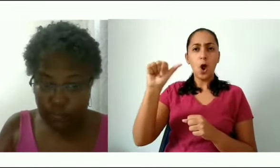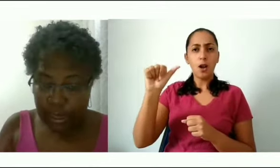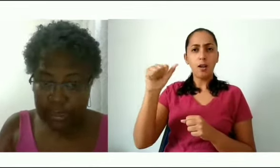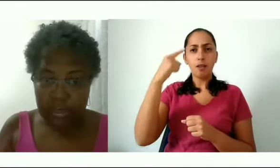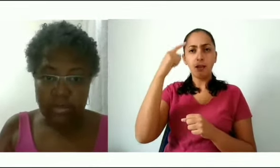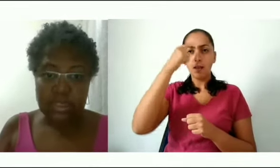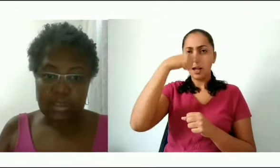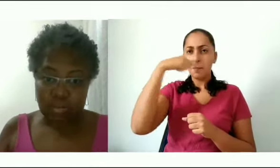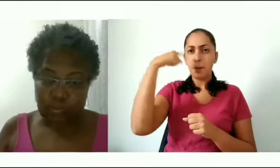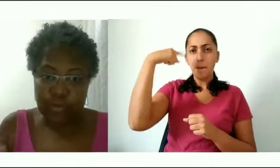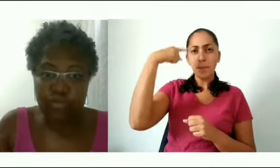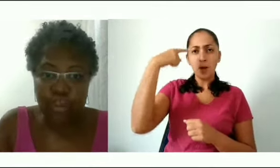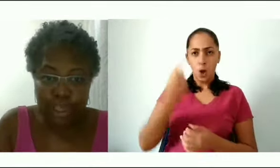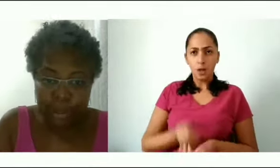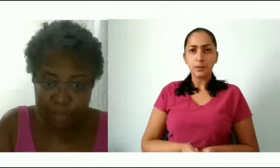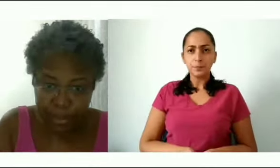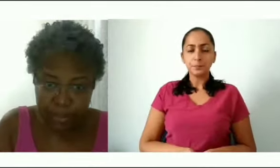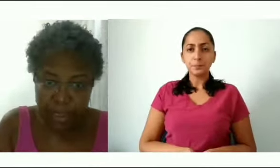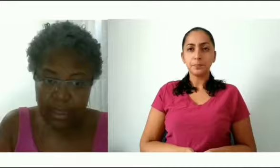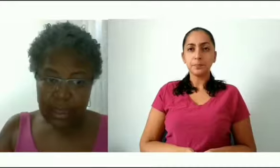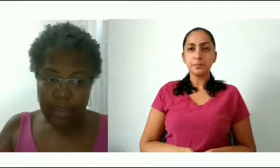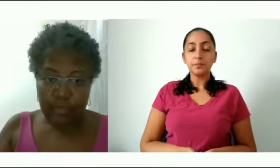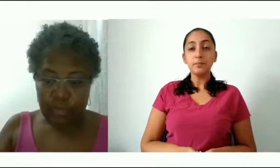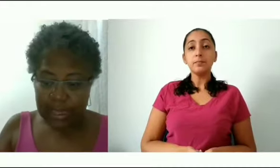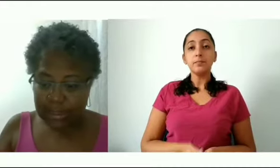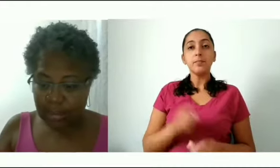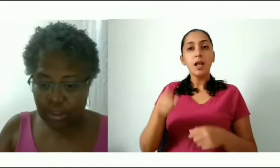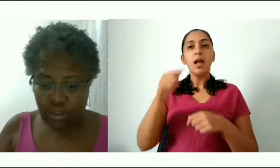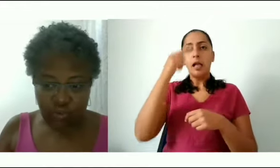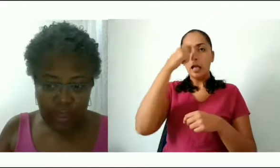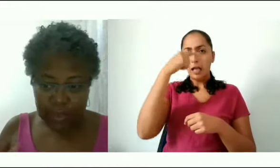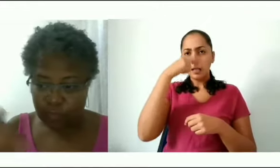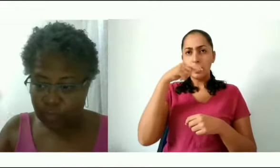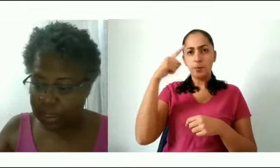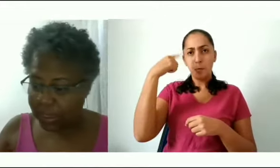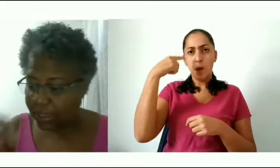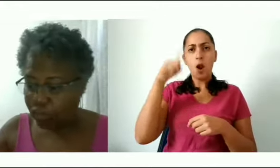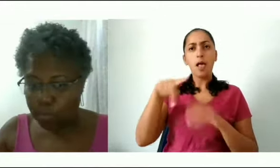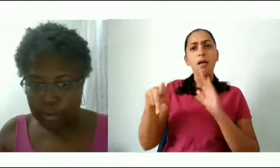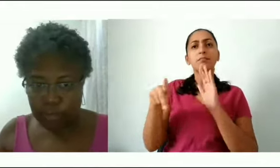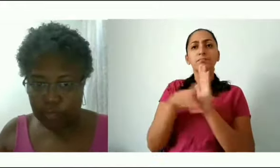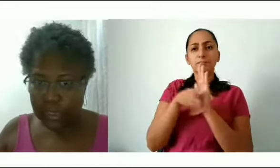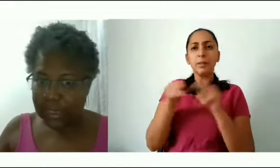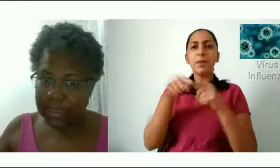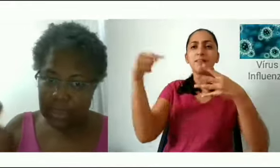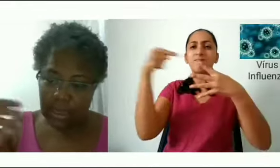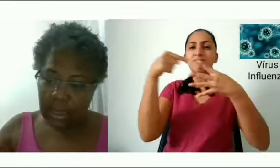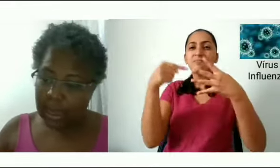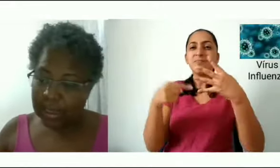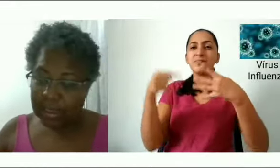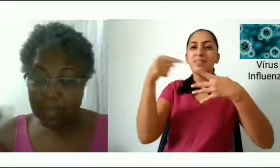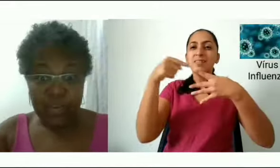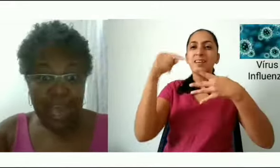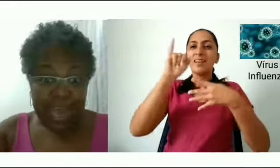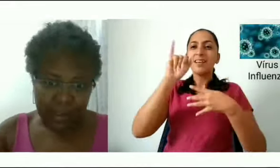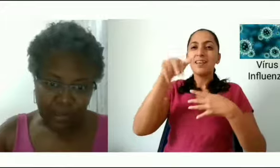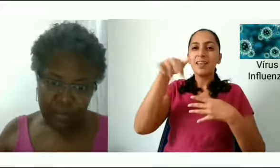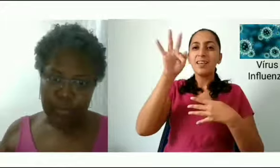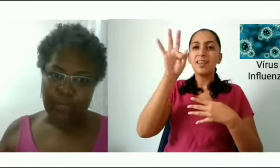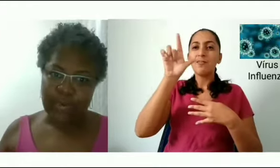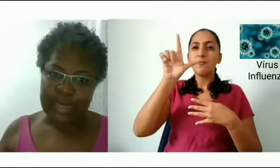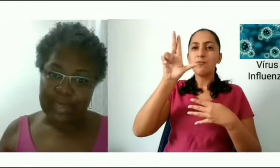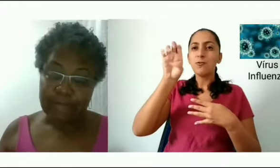vírus influenza, ou seja, um vírus de gripe, A influenza, quando a gente fala influenza H1N1, é uma influenza, a gripe